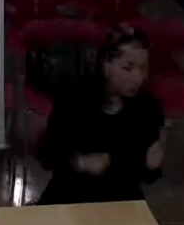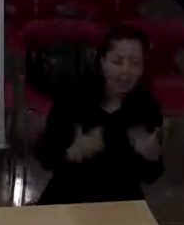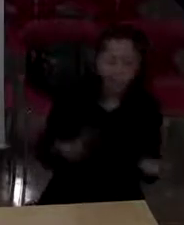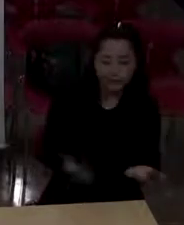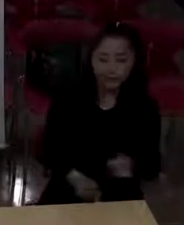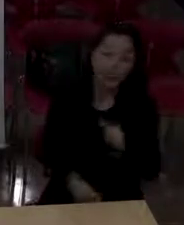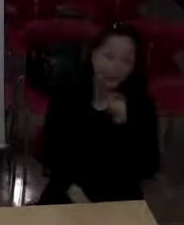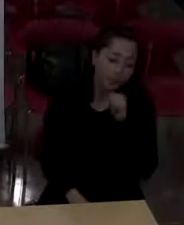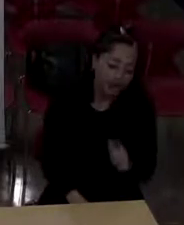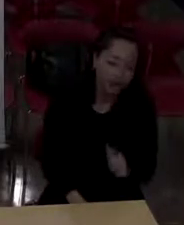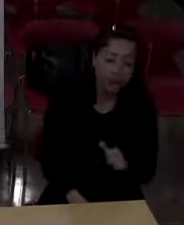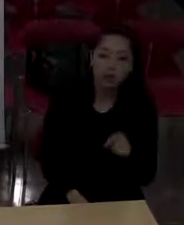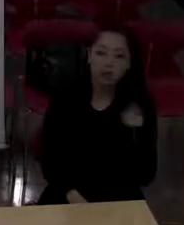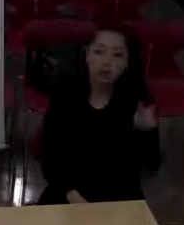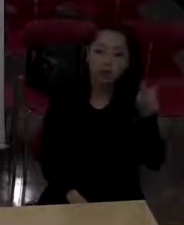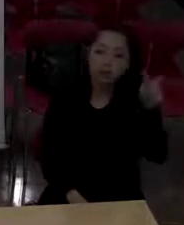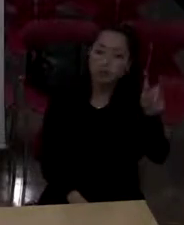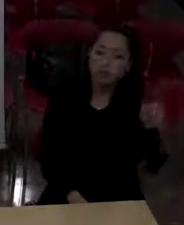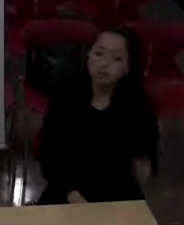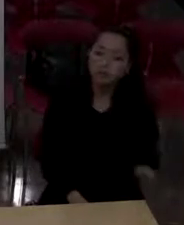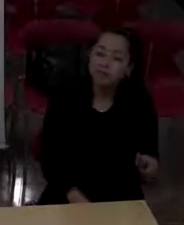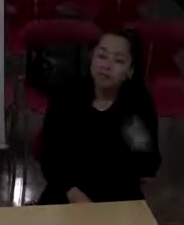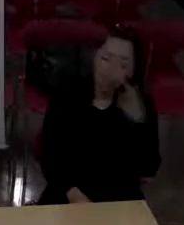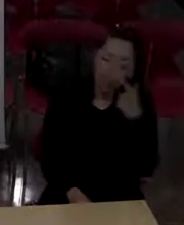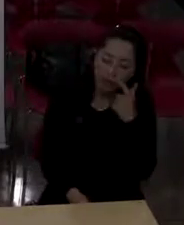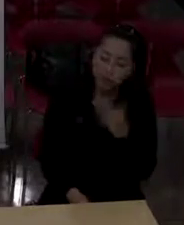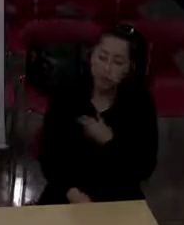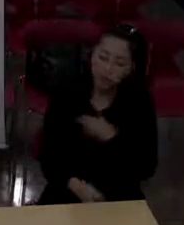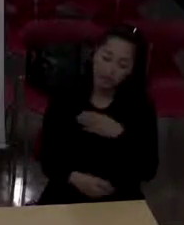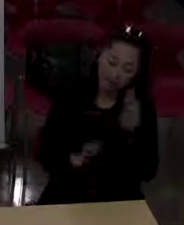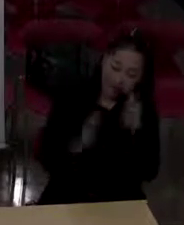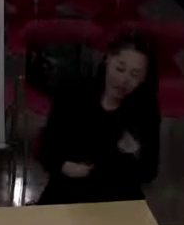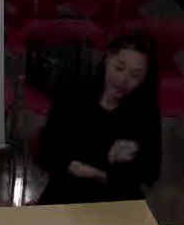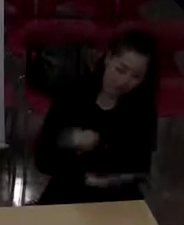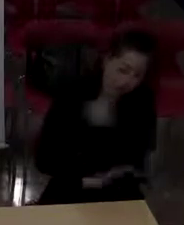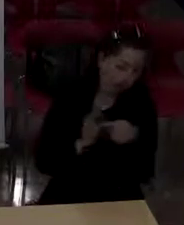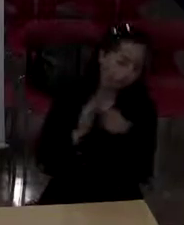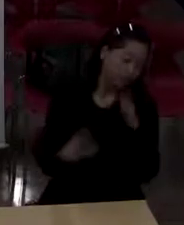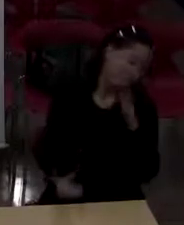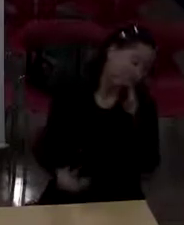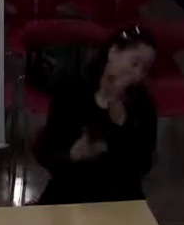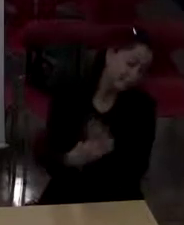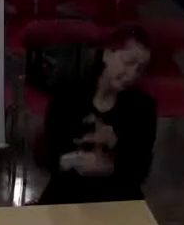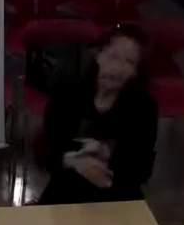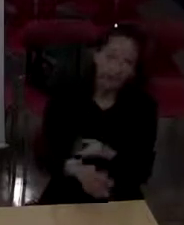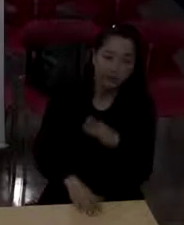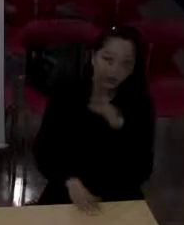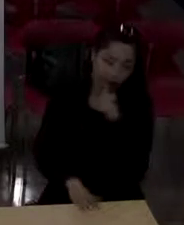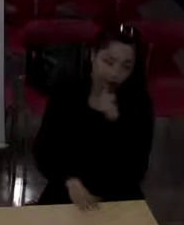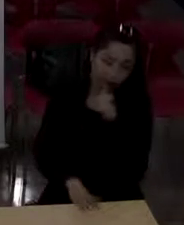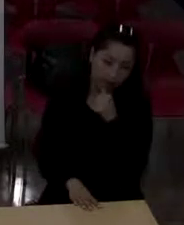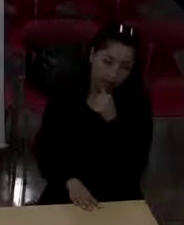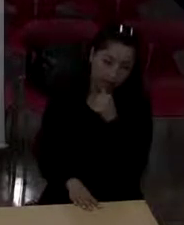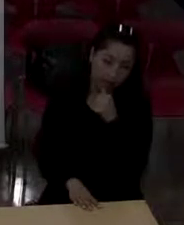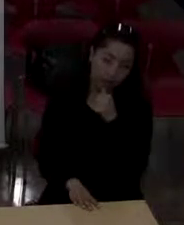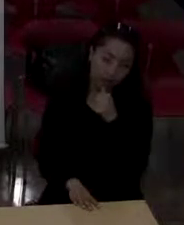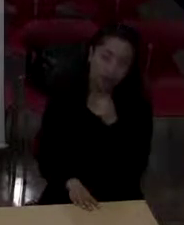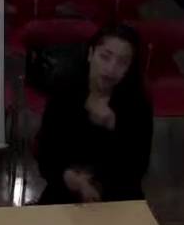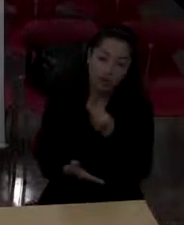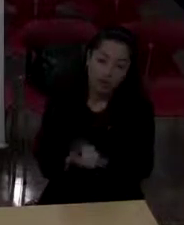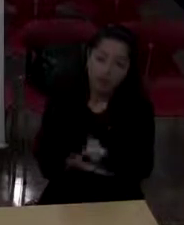intervención desde los diferentes sectores como debe ser. Y por eso tenemos hoy en día esa población que no es competente en una